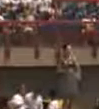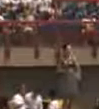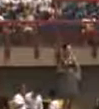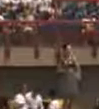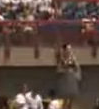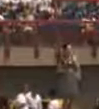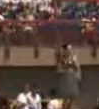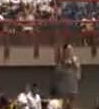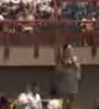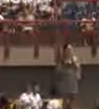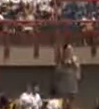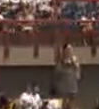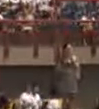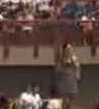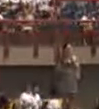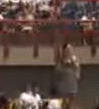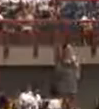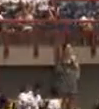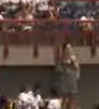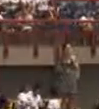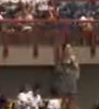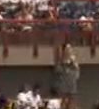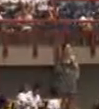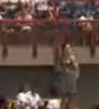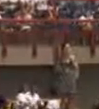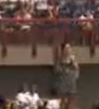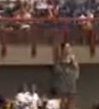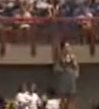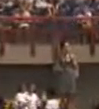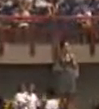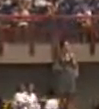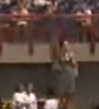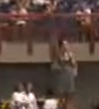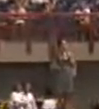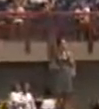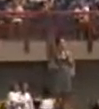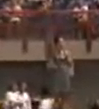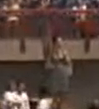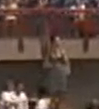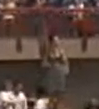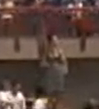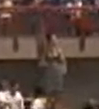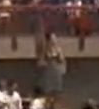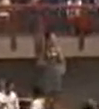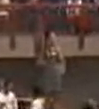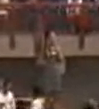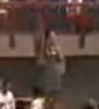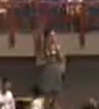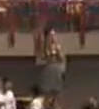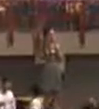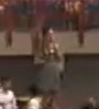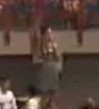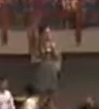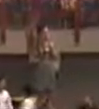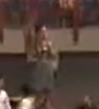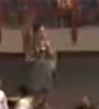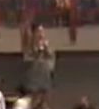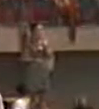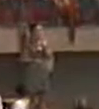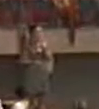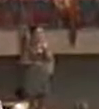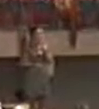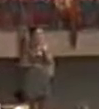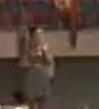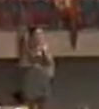ficar aqui até o Enem conversando sobre redação. Mas o professor Volney preparou um material que está aí no módulo de